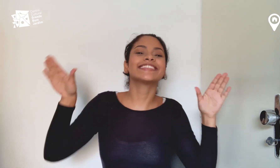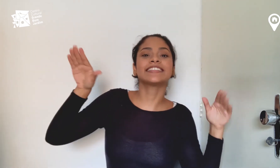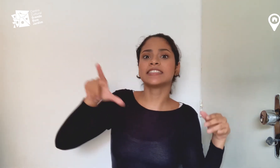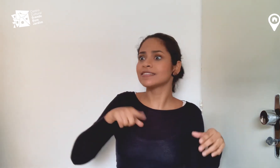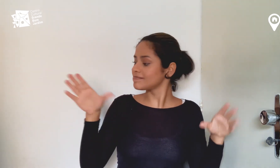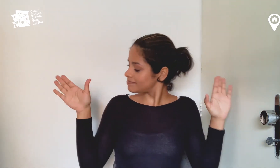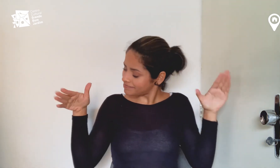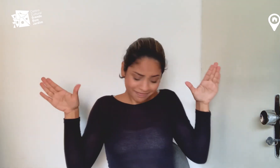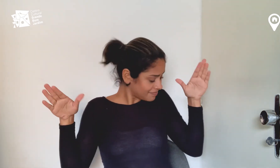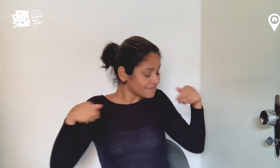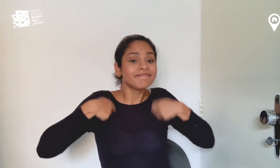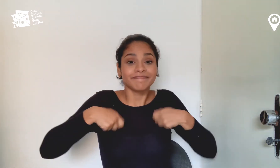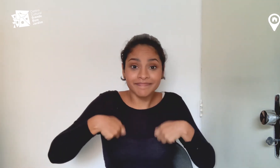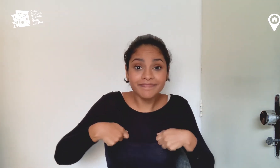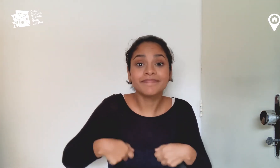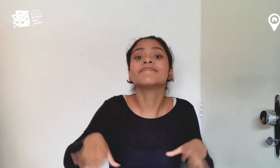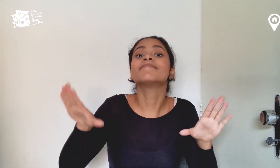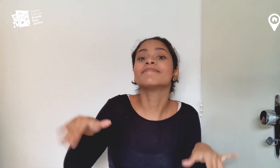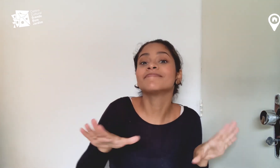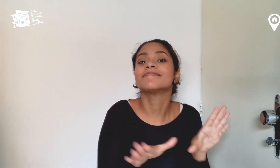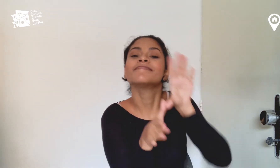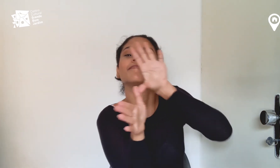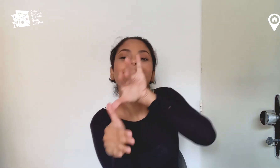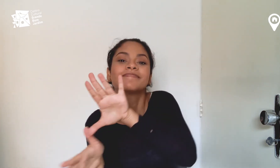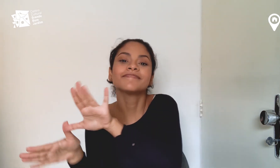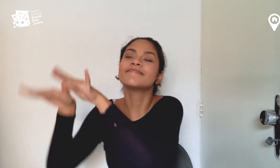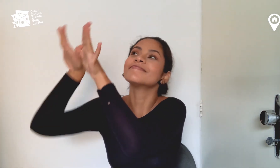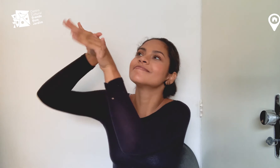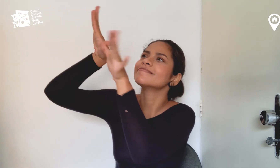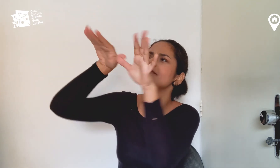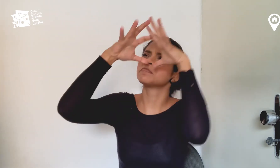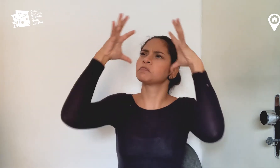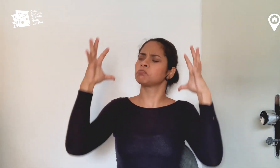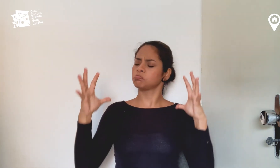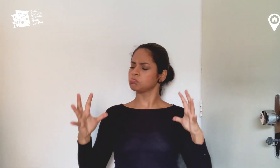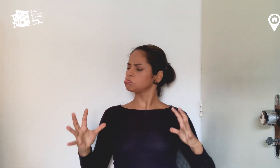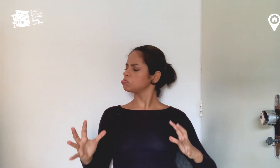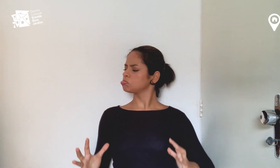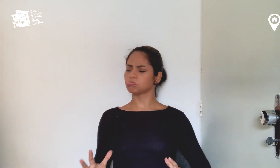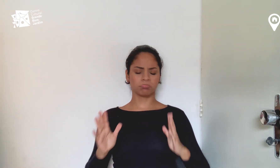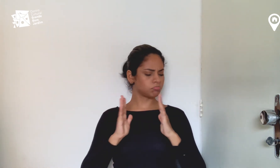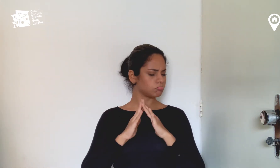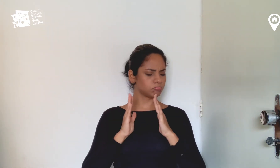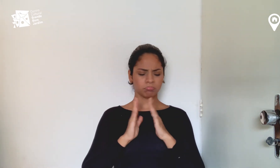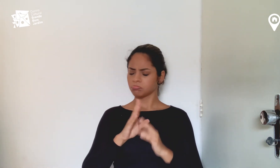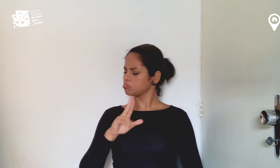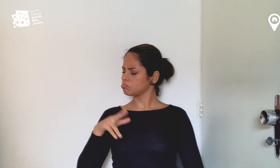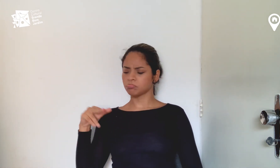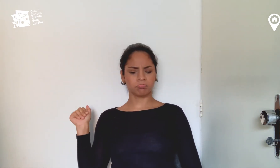Passarinho, se tem asa então é pra voar. A gaiola nunca foi seu ninho, é na